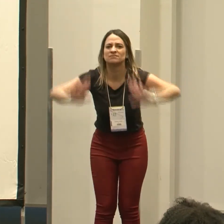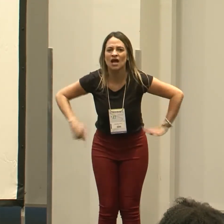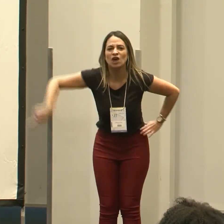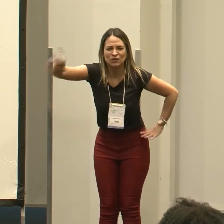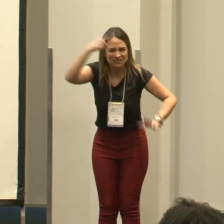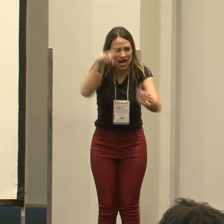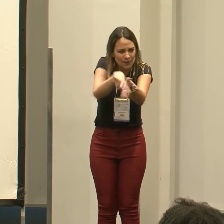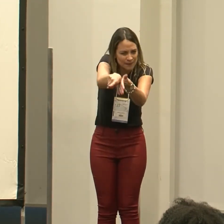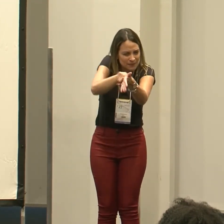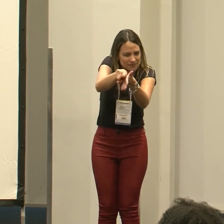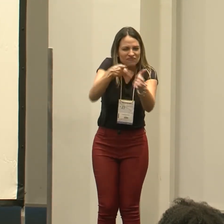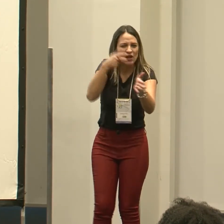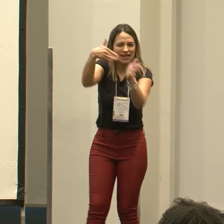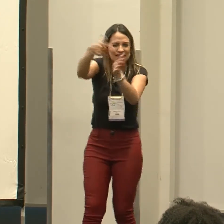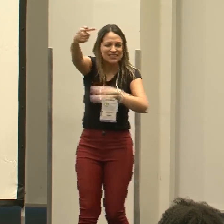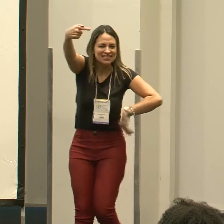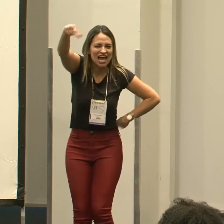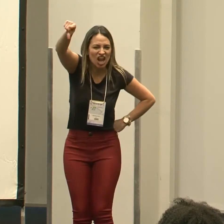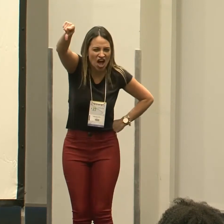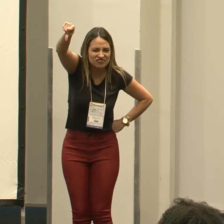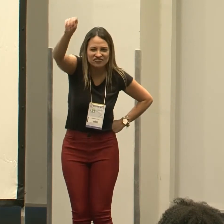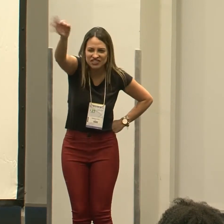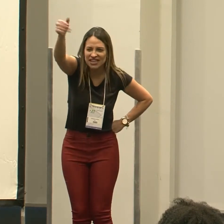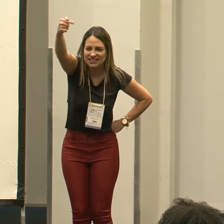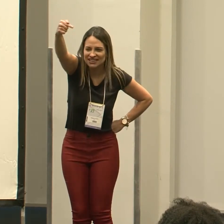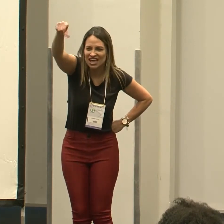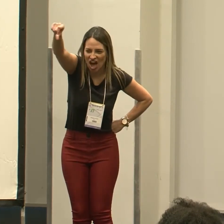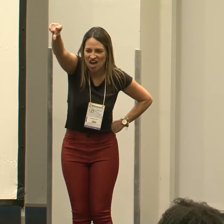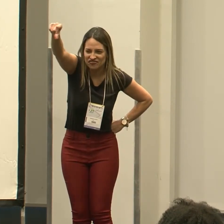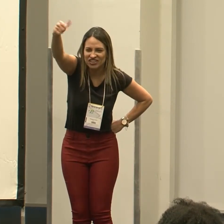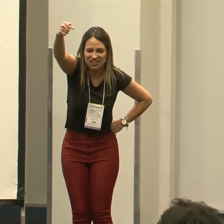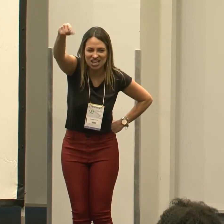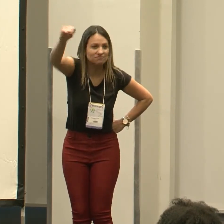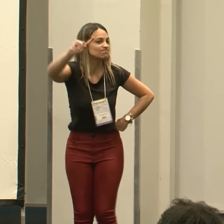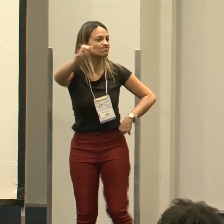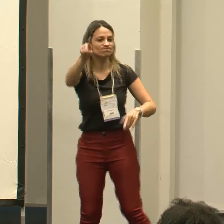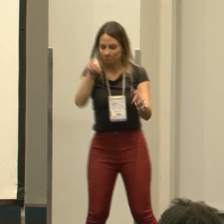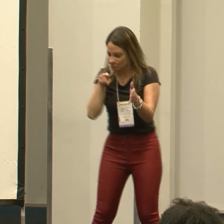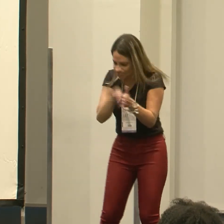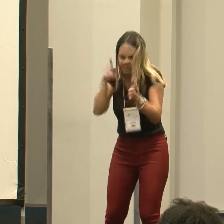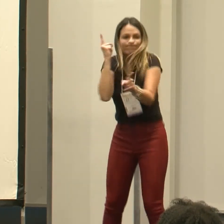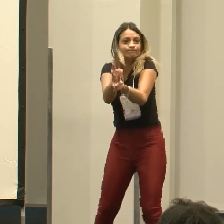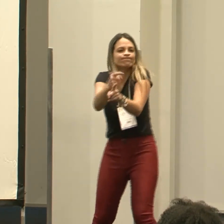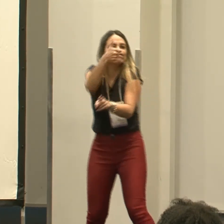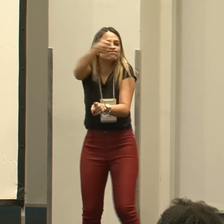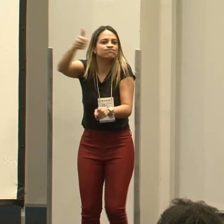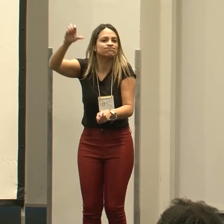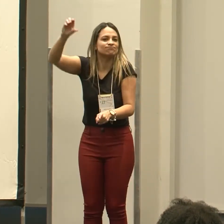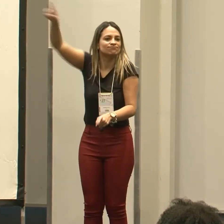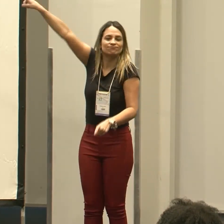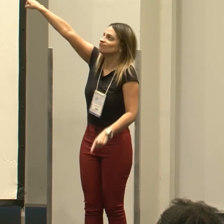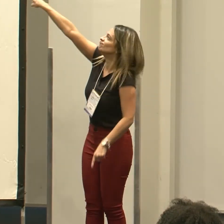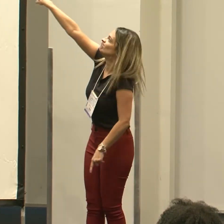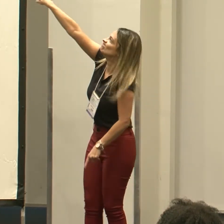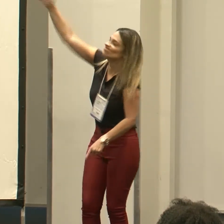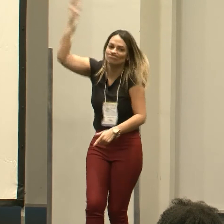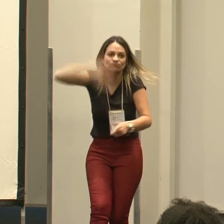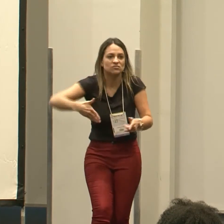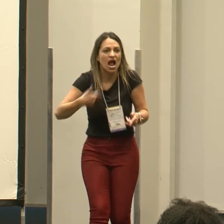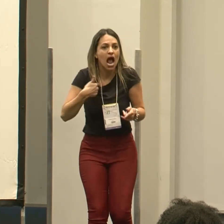desses elementos. Vocês conhecem as configurações manuais? Nós tínhamos, né, uma pesquisa com 79